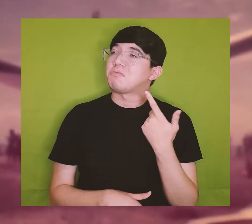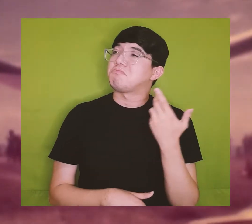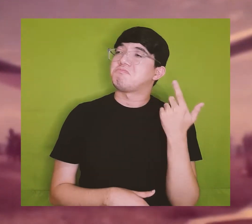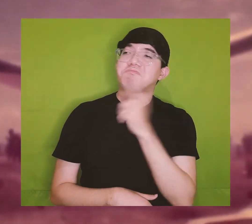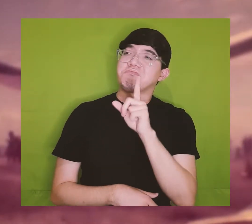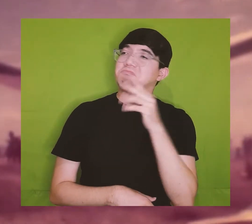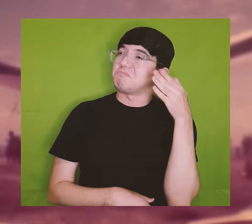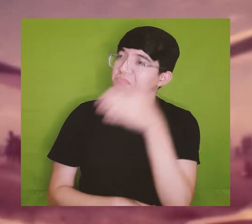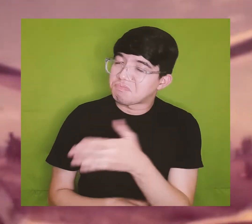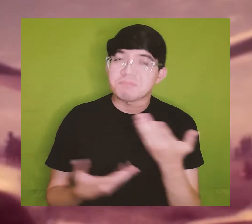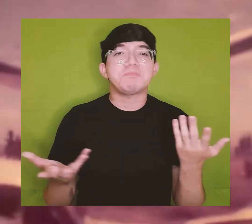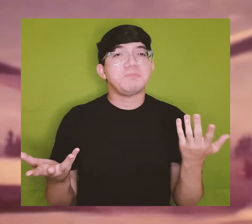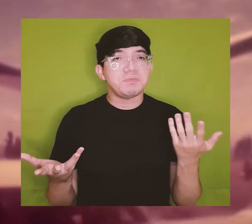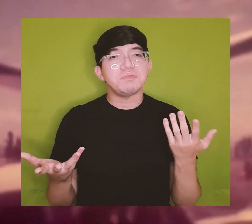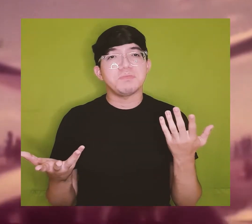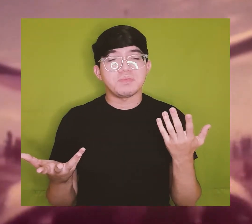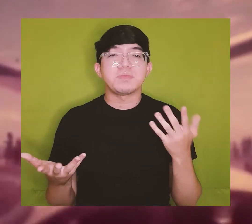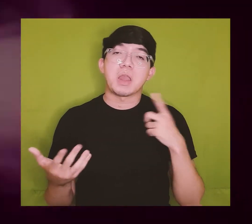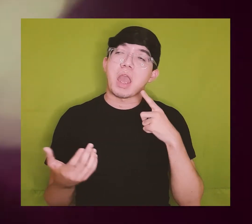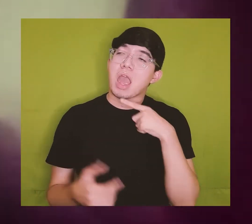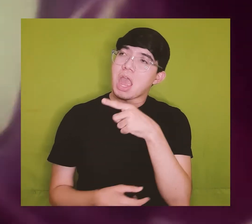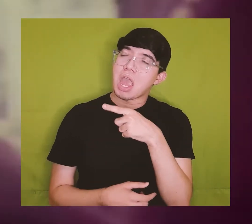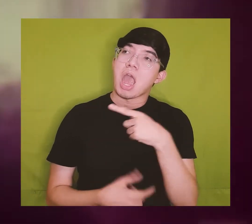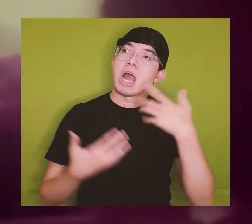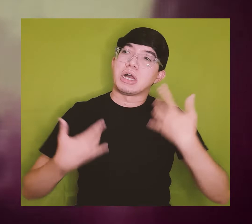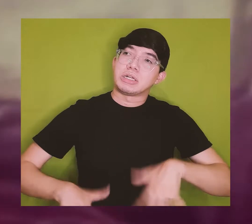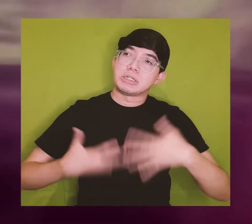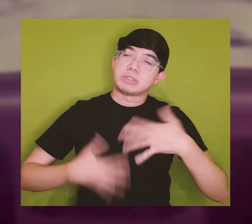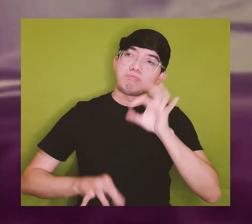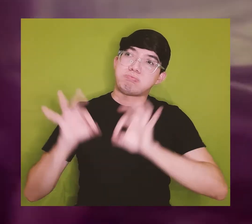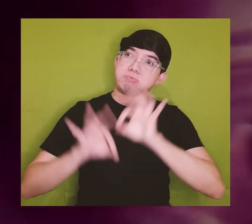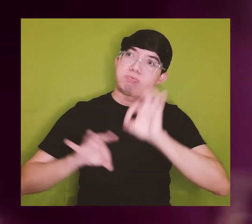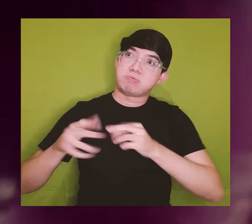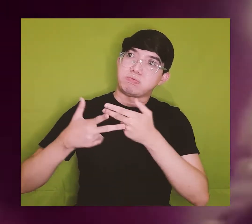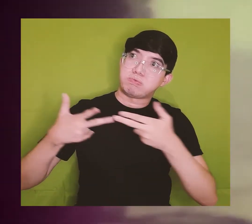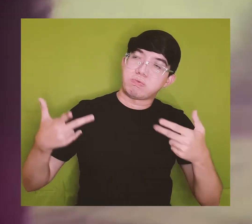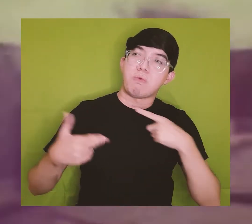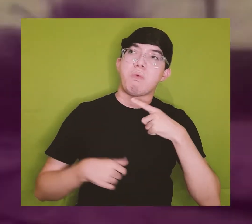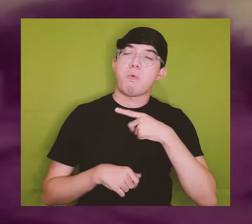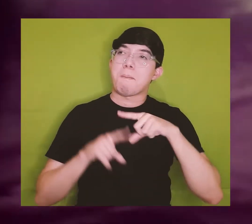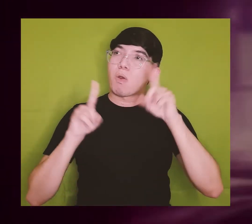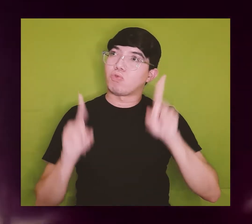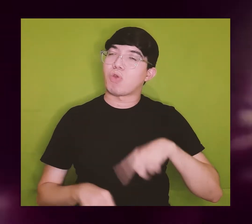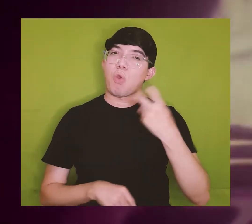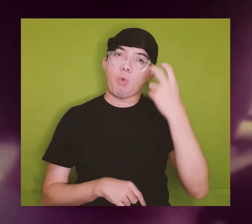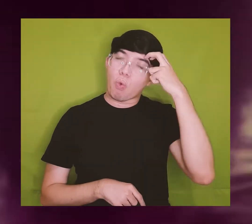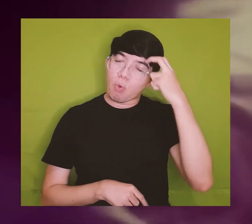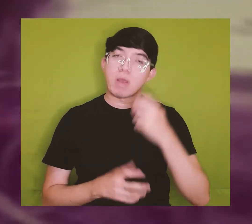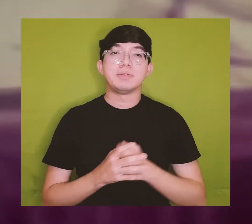assim, né? A gente tem... Embora tenha essa carência, também existe uma produção muito grande de cultura, né? Exatamente, é isso que eu ia comentar agora,